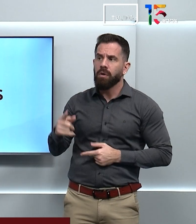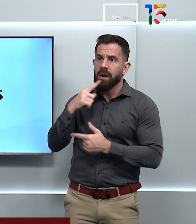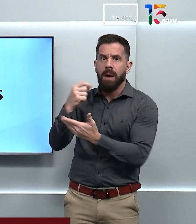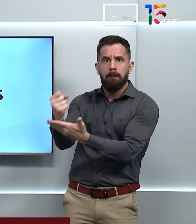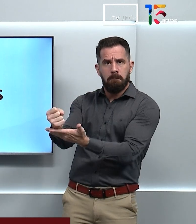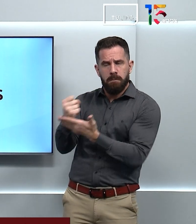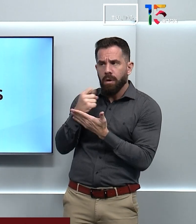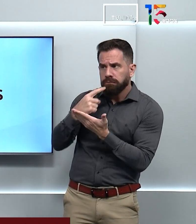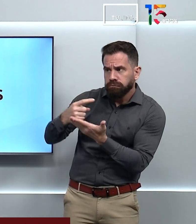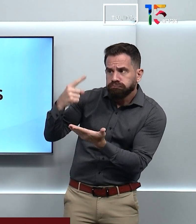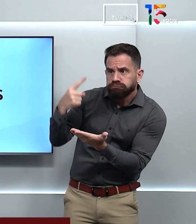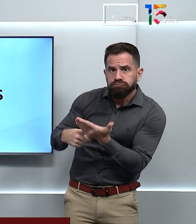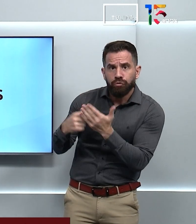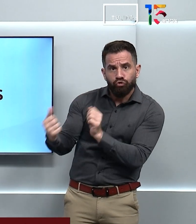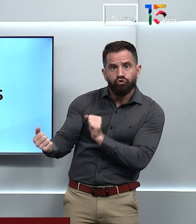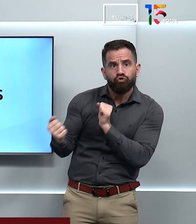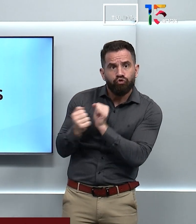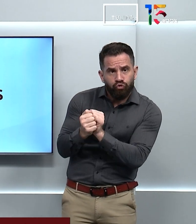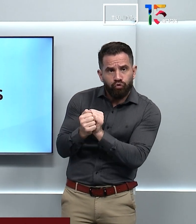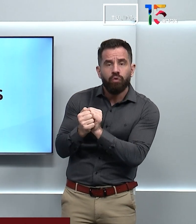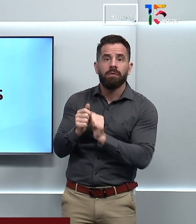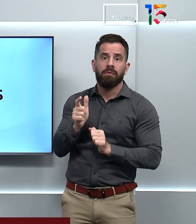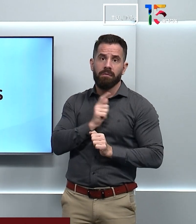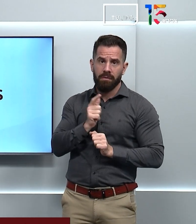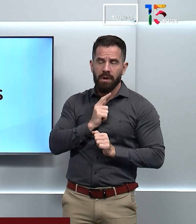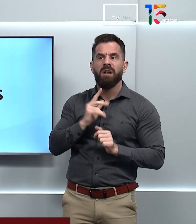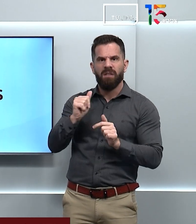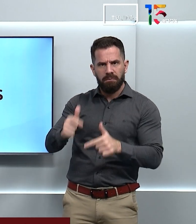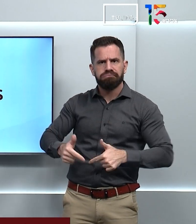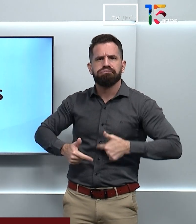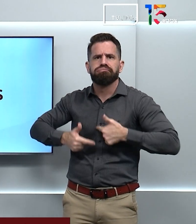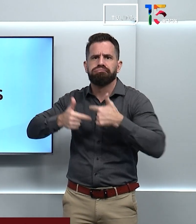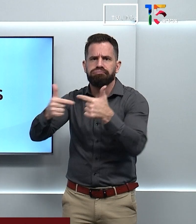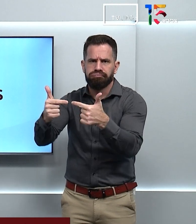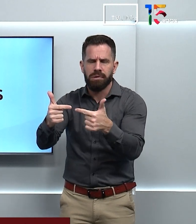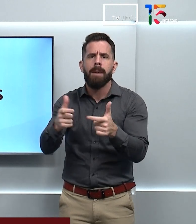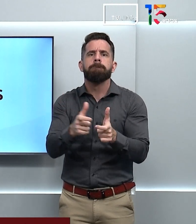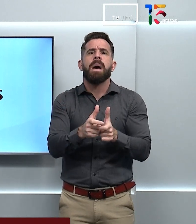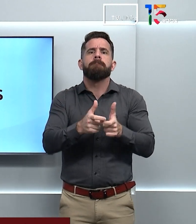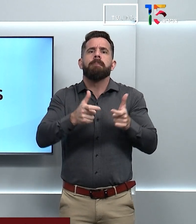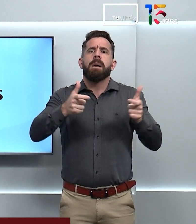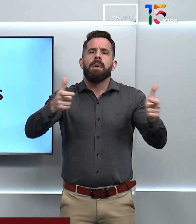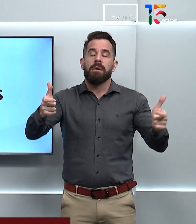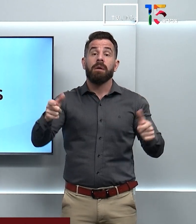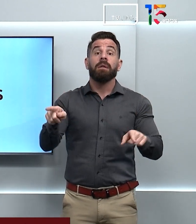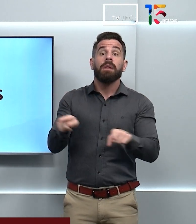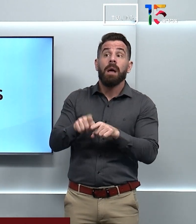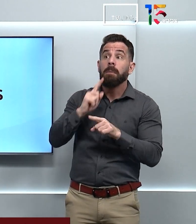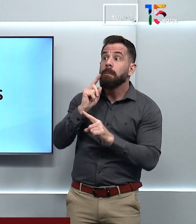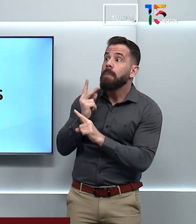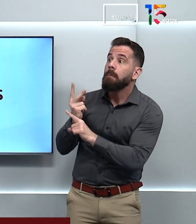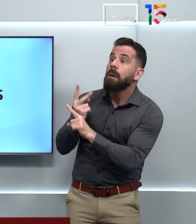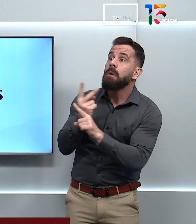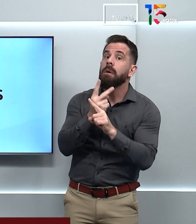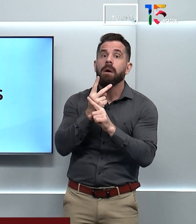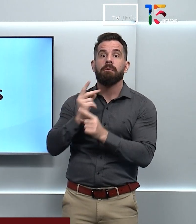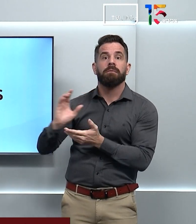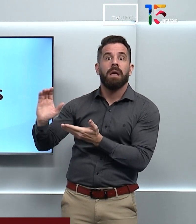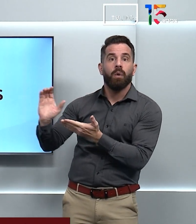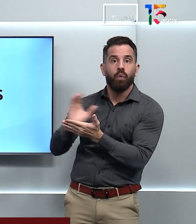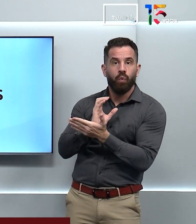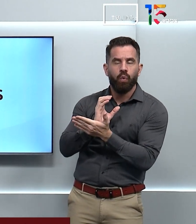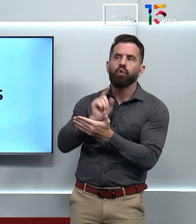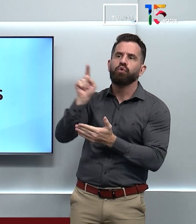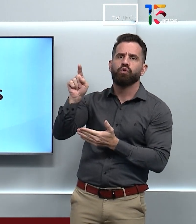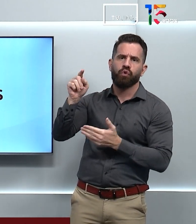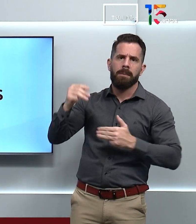se comprometer, financeiramente com o tema. Ele também anunciou que está em busca de recursos junto ao Ministério da Saúde